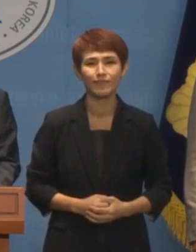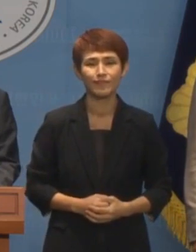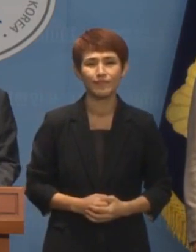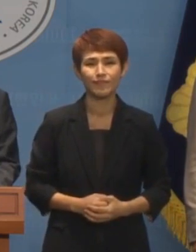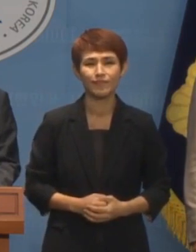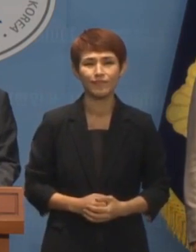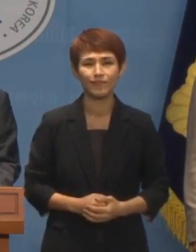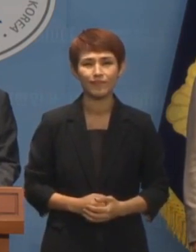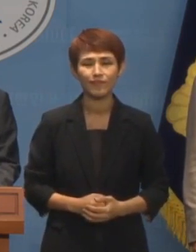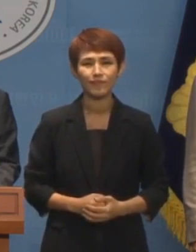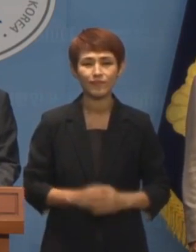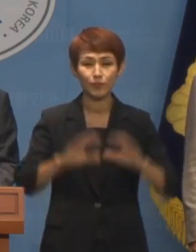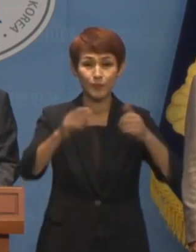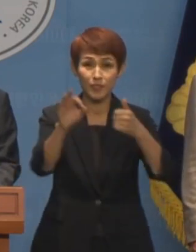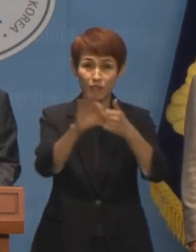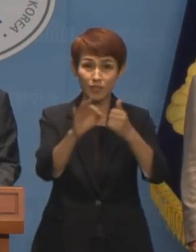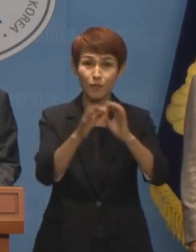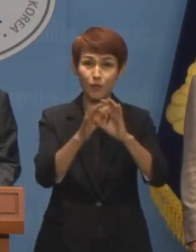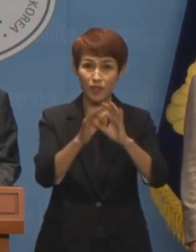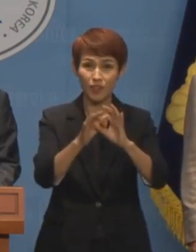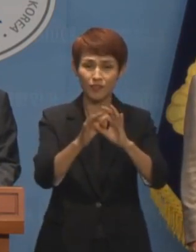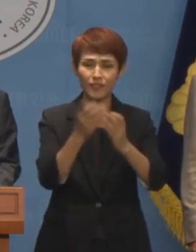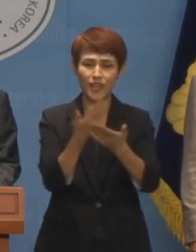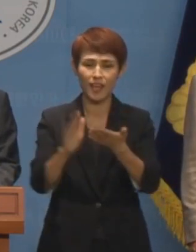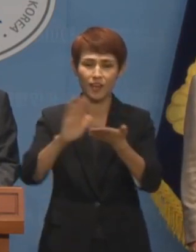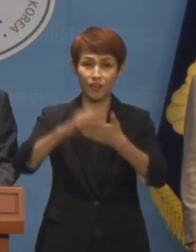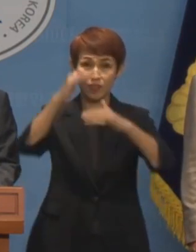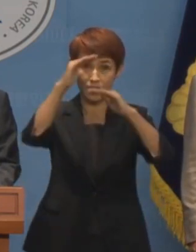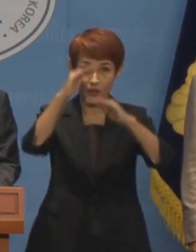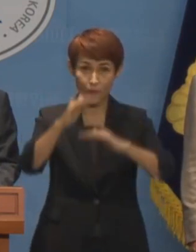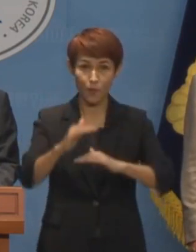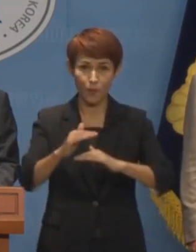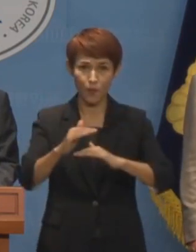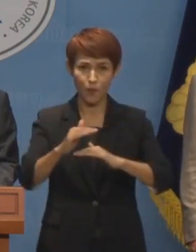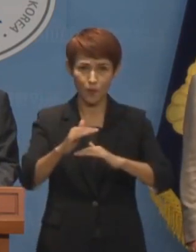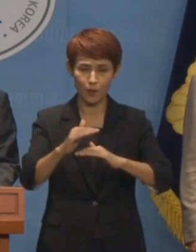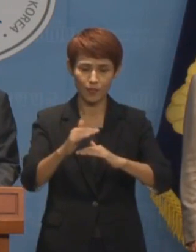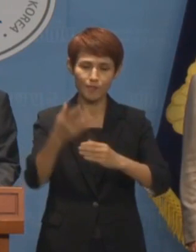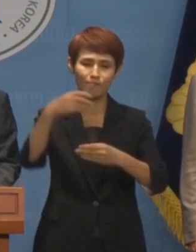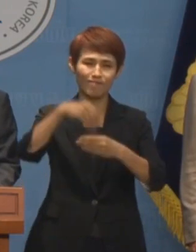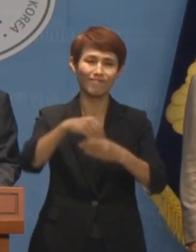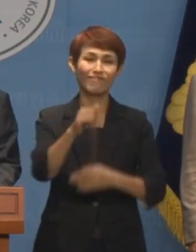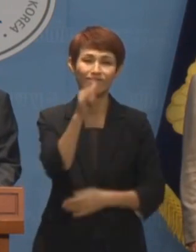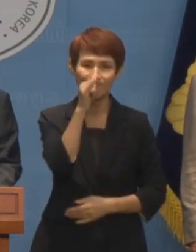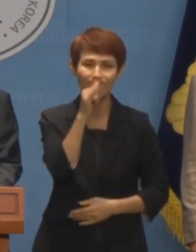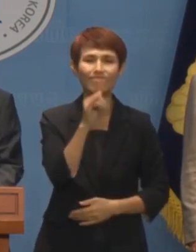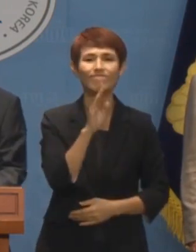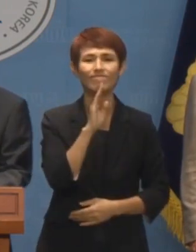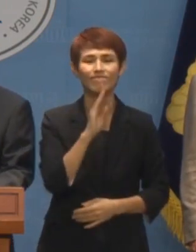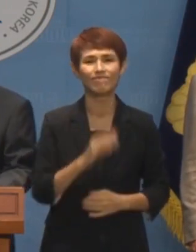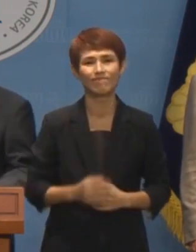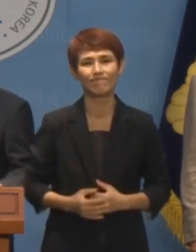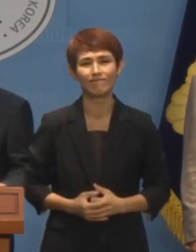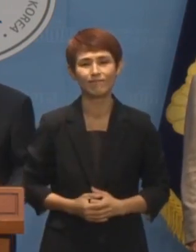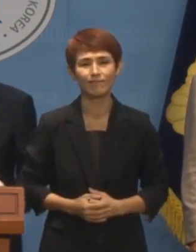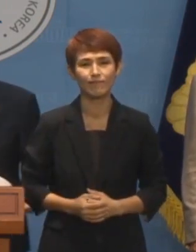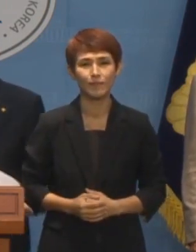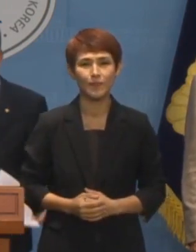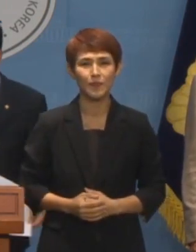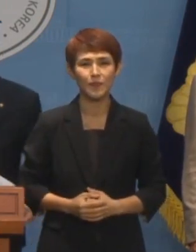토대로 하여 국민연금에 관한 개혁 내용도 충실히 담긴 것으로 평가를 합니다.